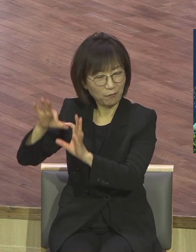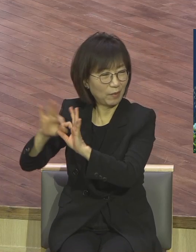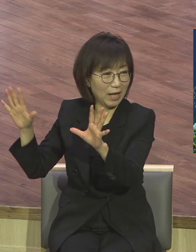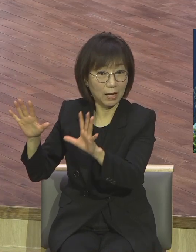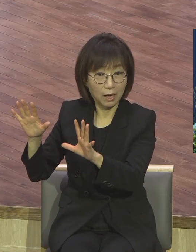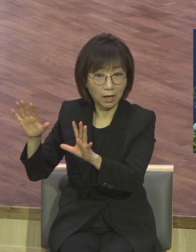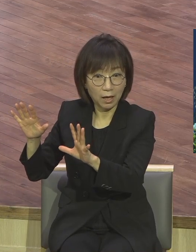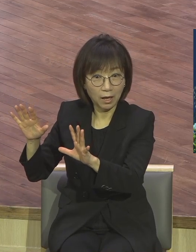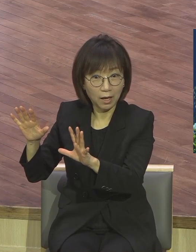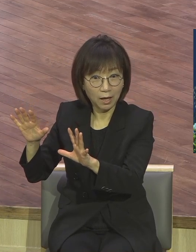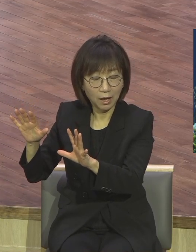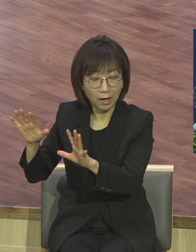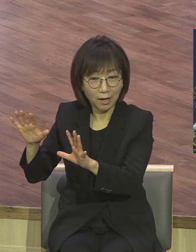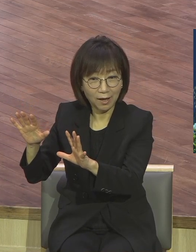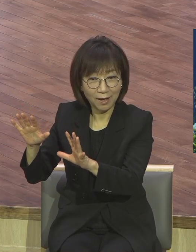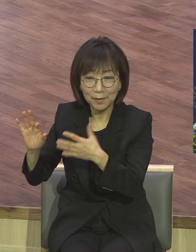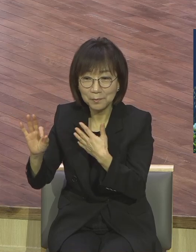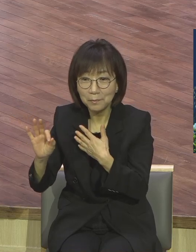그리스도의 것이란 사실을